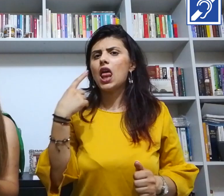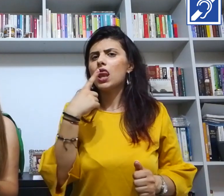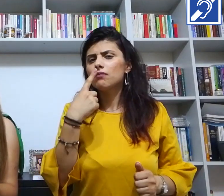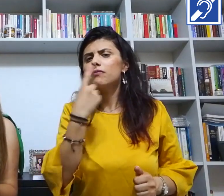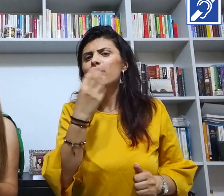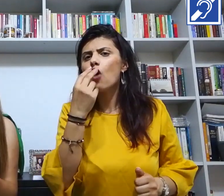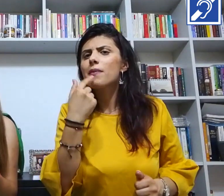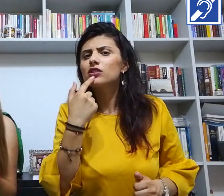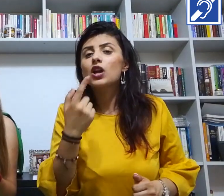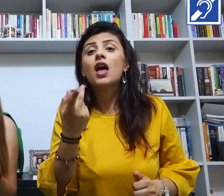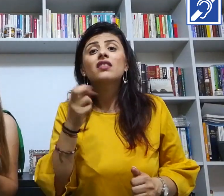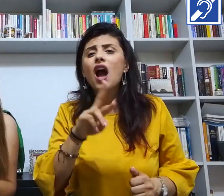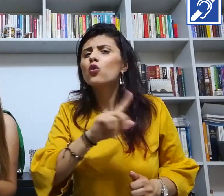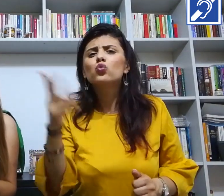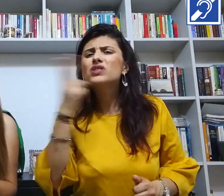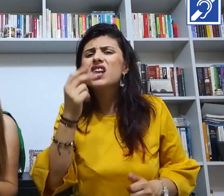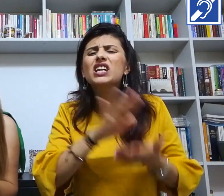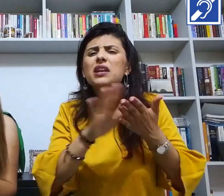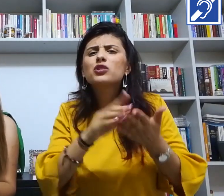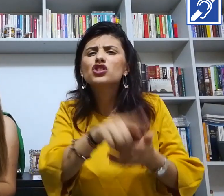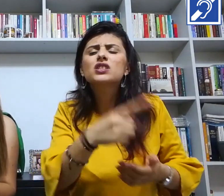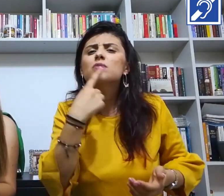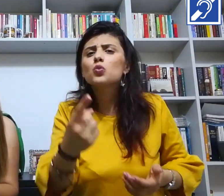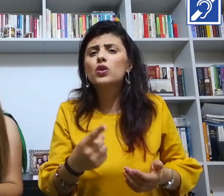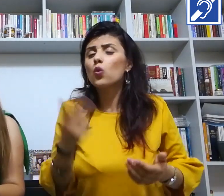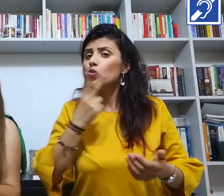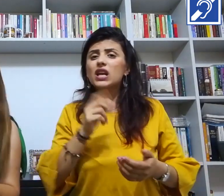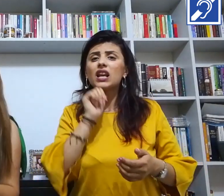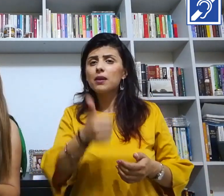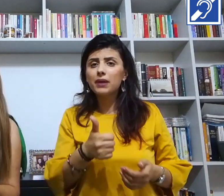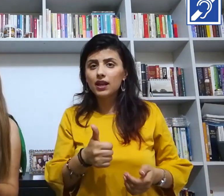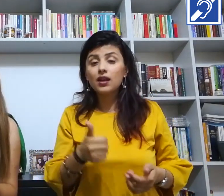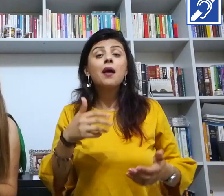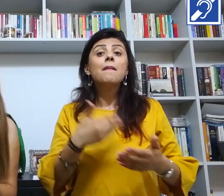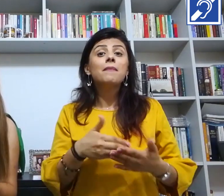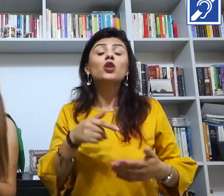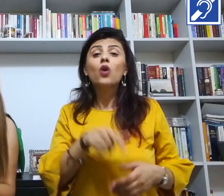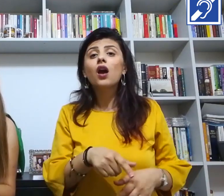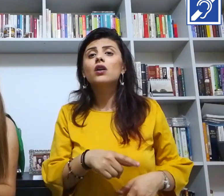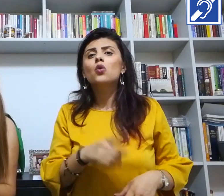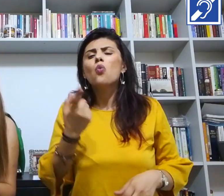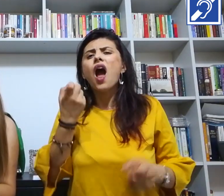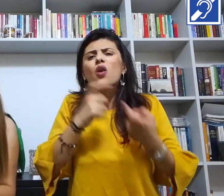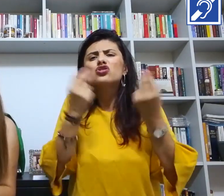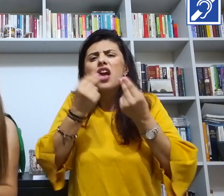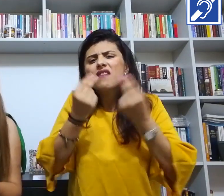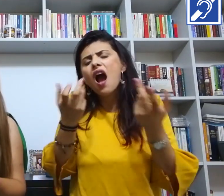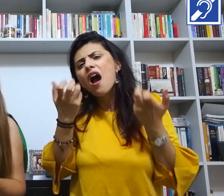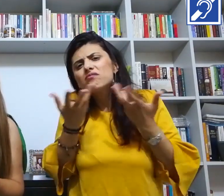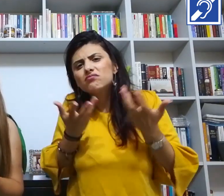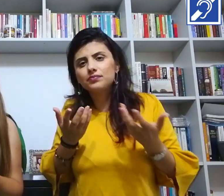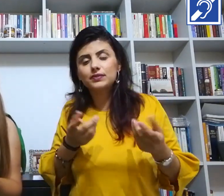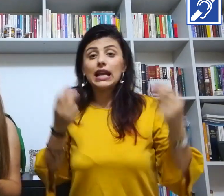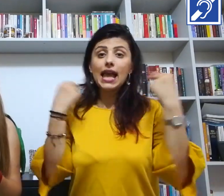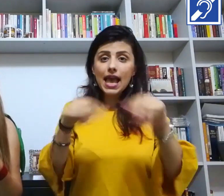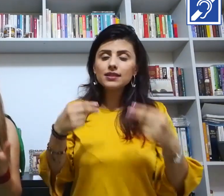dar nu înțelegi nimic din ceea ce el spune, pentru că nu se referă la ceva anume. De exemplu, poate